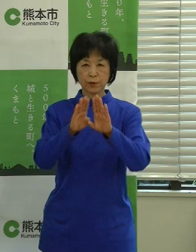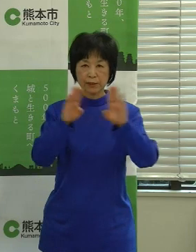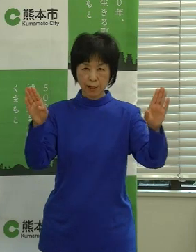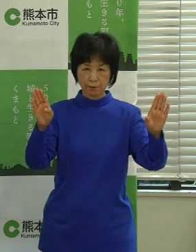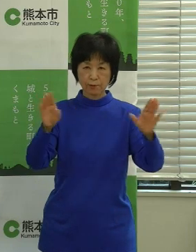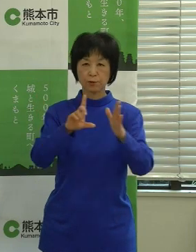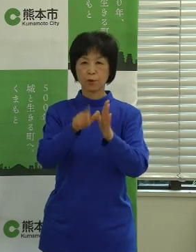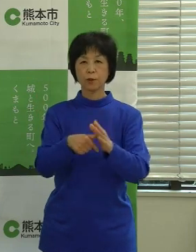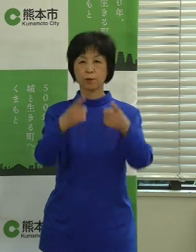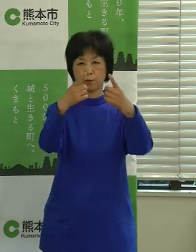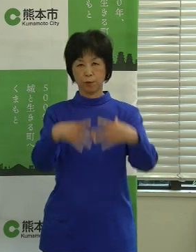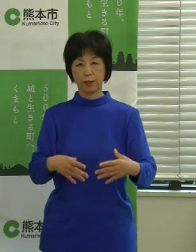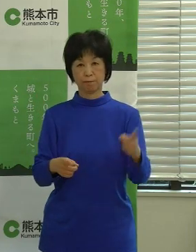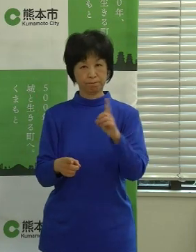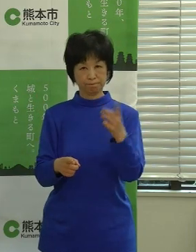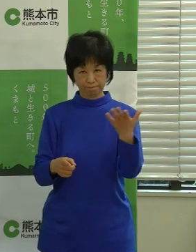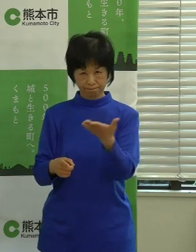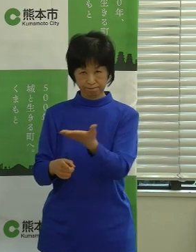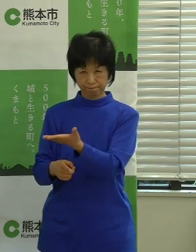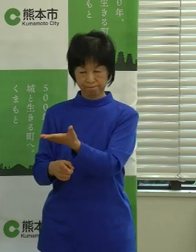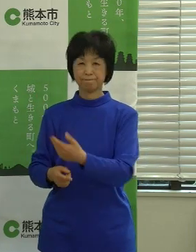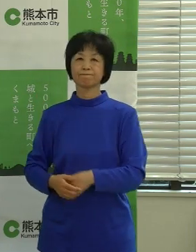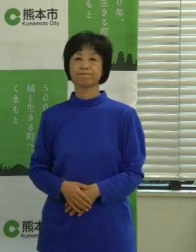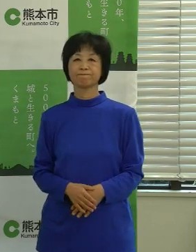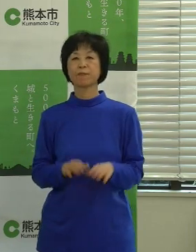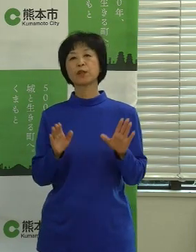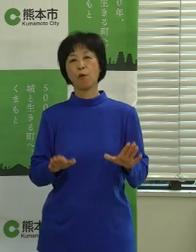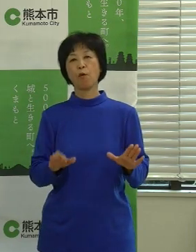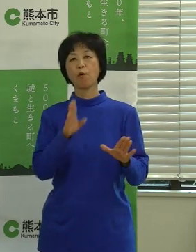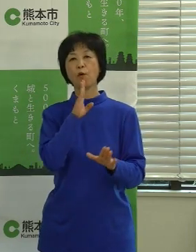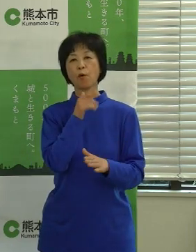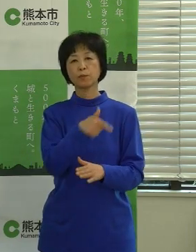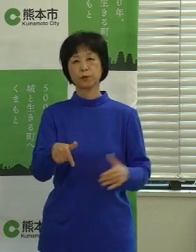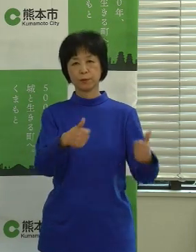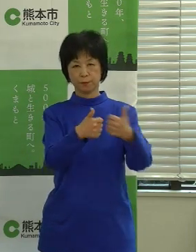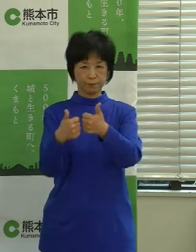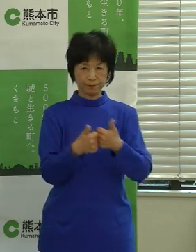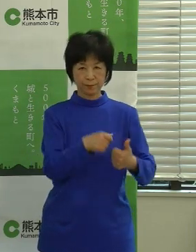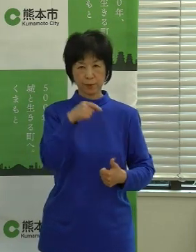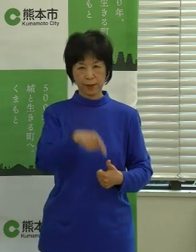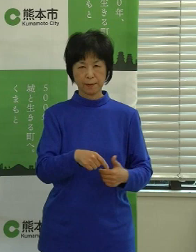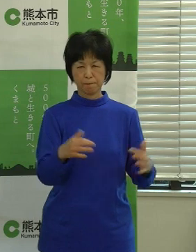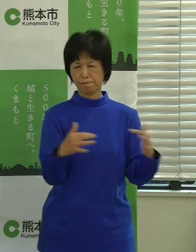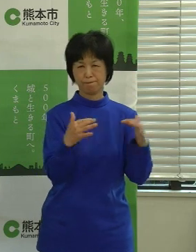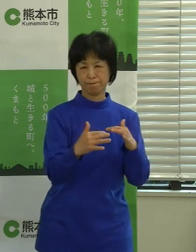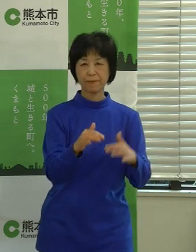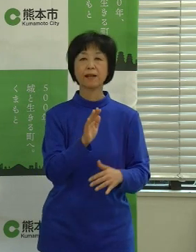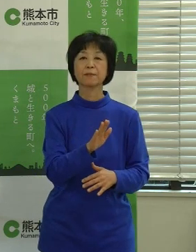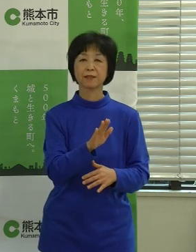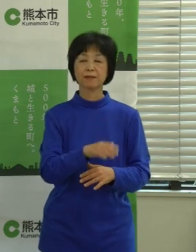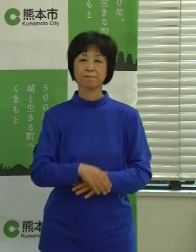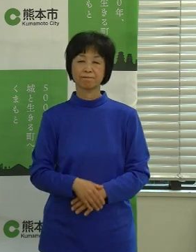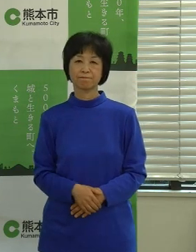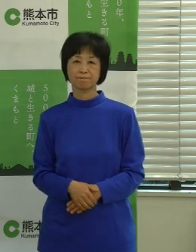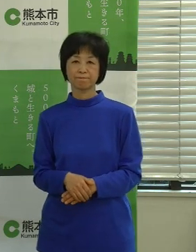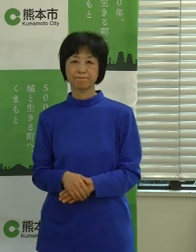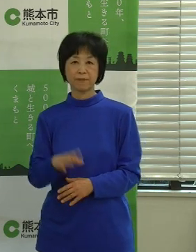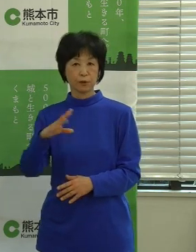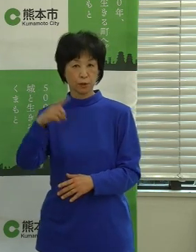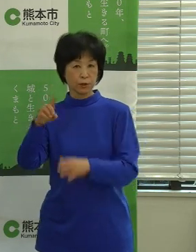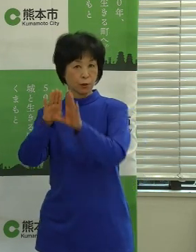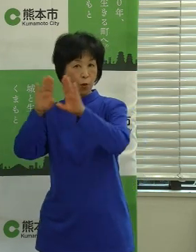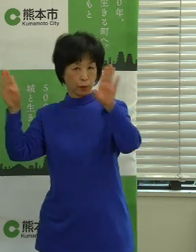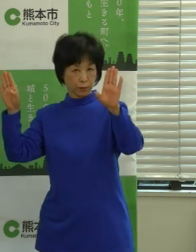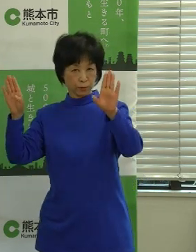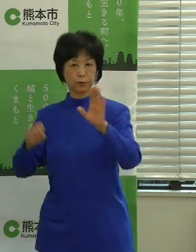の今日のですね、実はあの本部会議の中でも議論がありまして、オープンのその初日